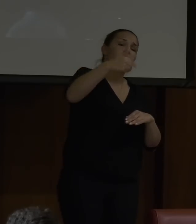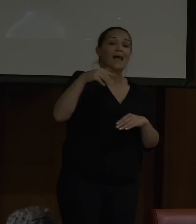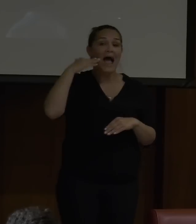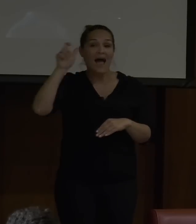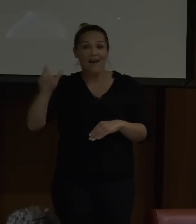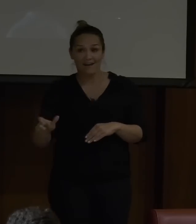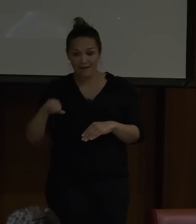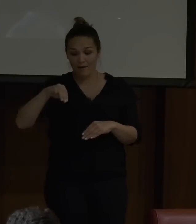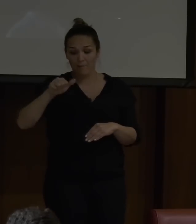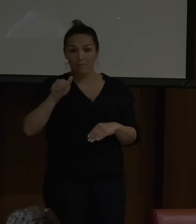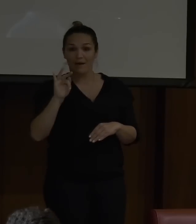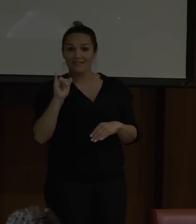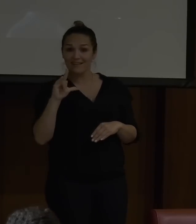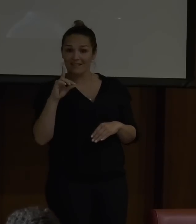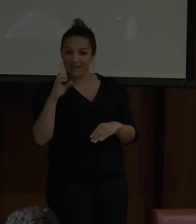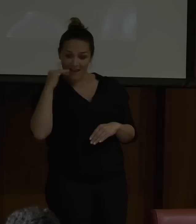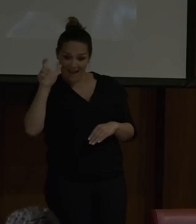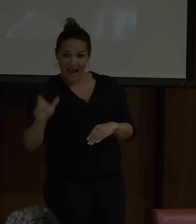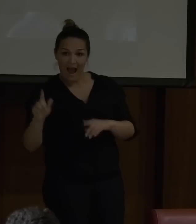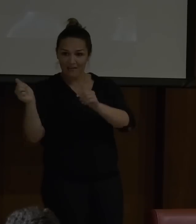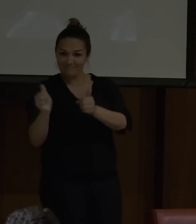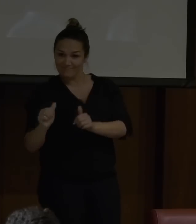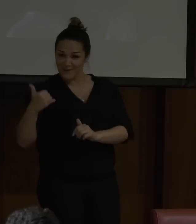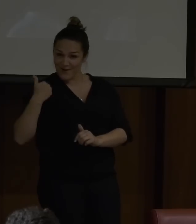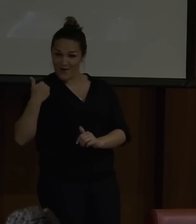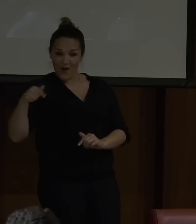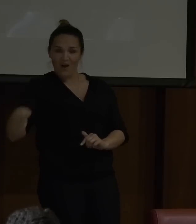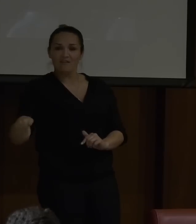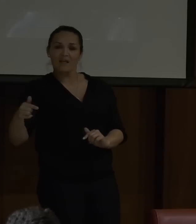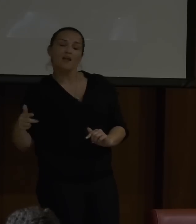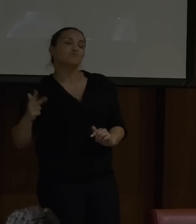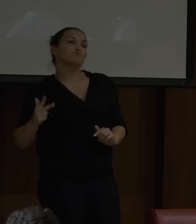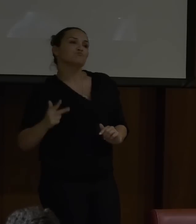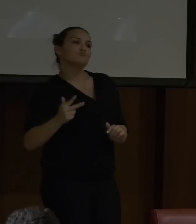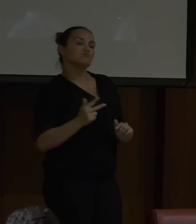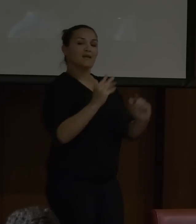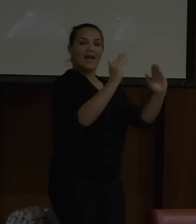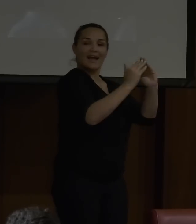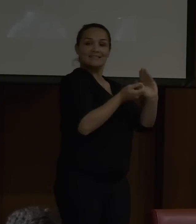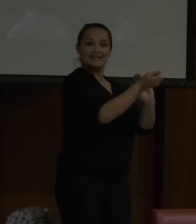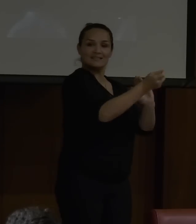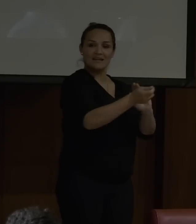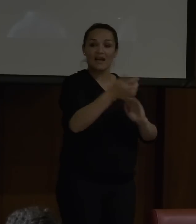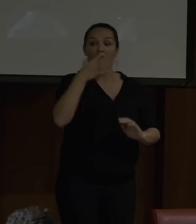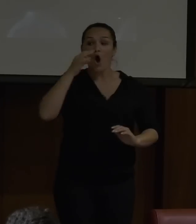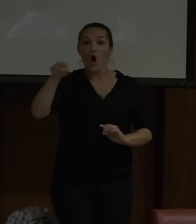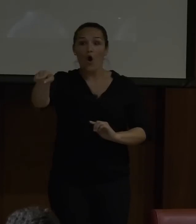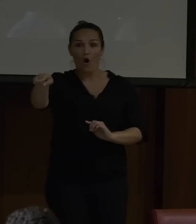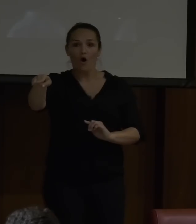Toño Salas, sentado junto a Leandro en la puerta de la casa donde celebraban el bautizo, la vio anadear las caderas por el centro de la